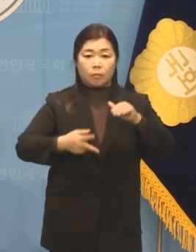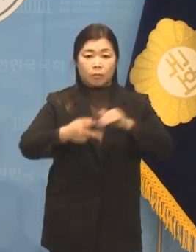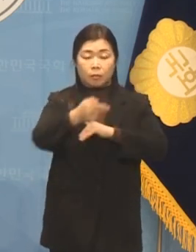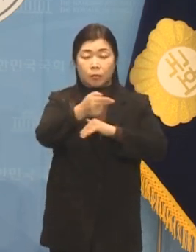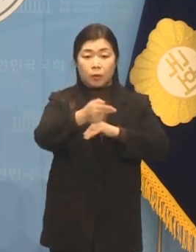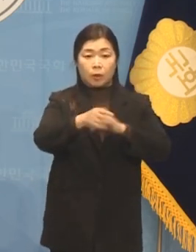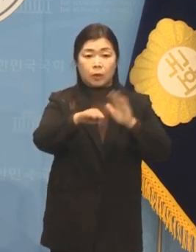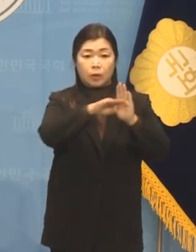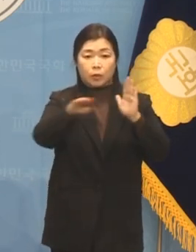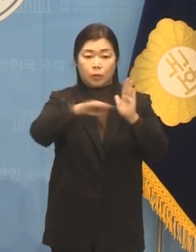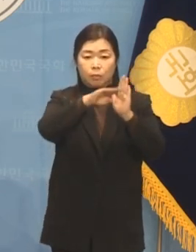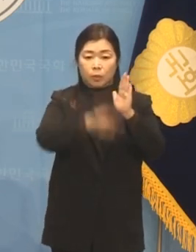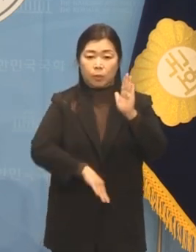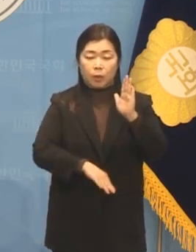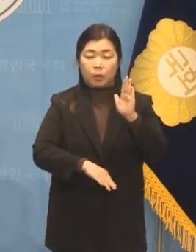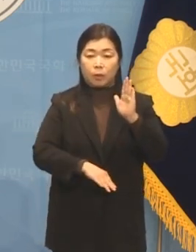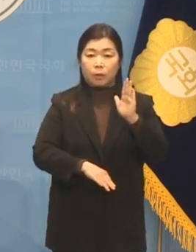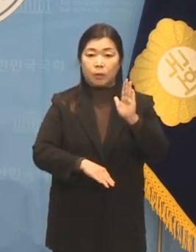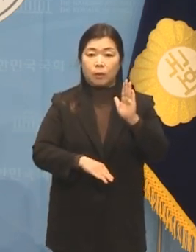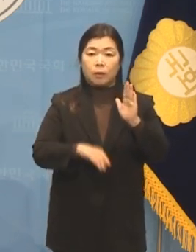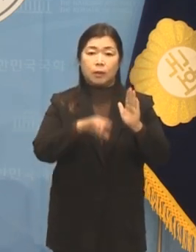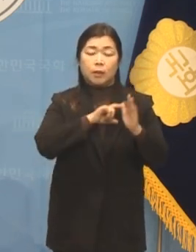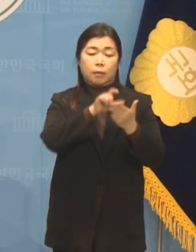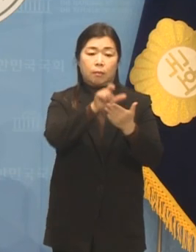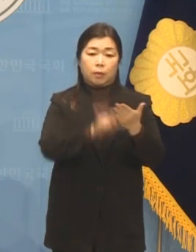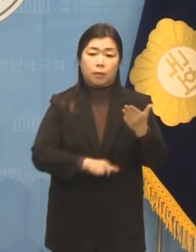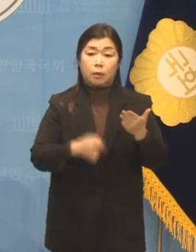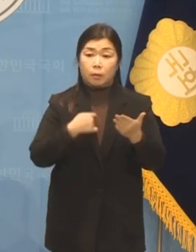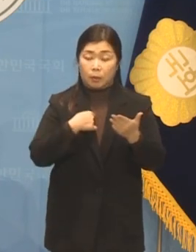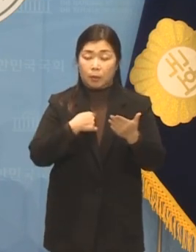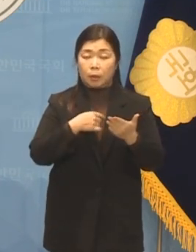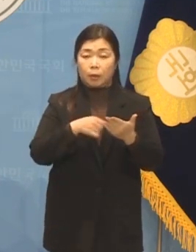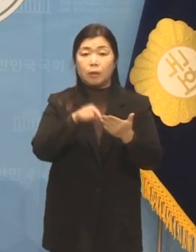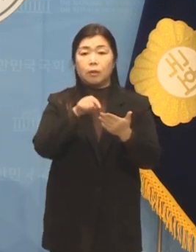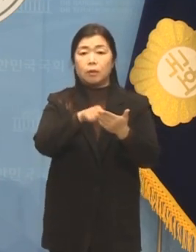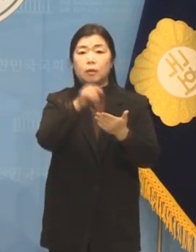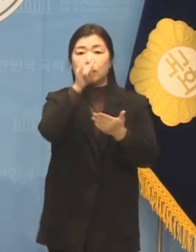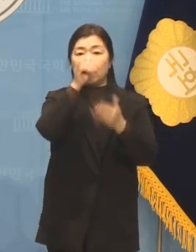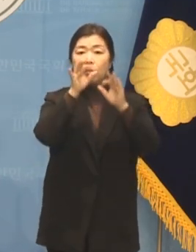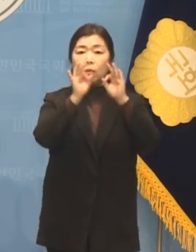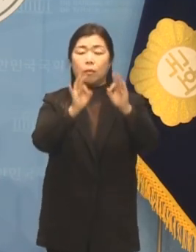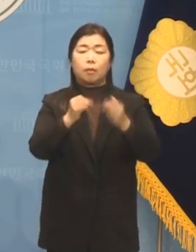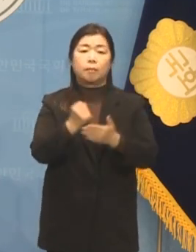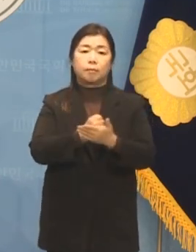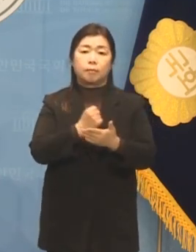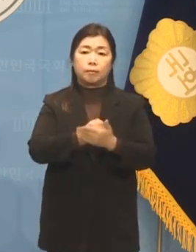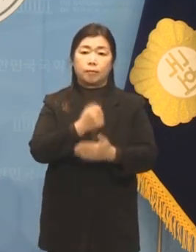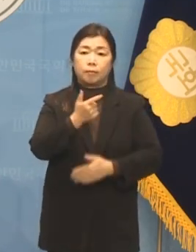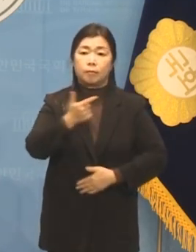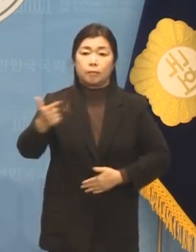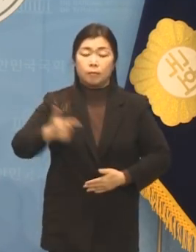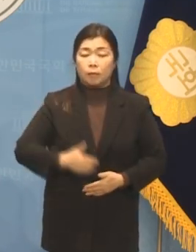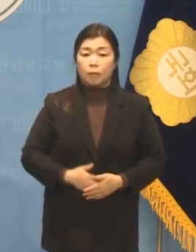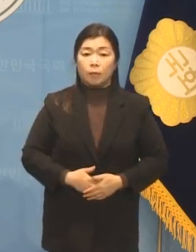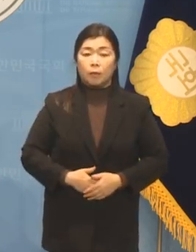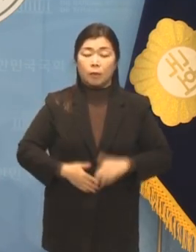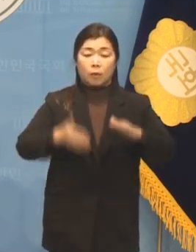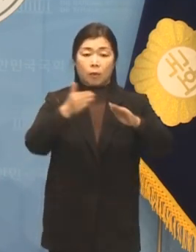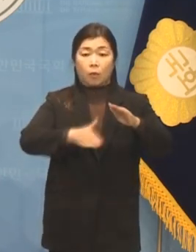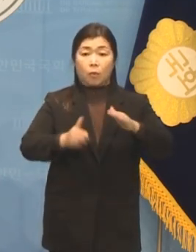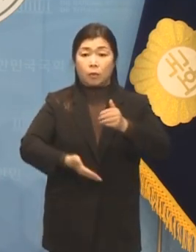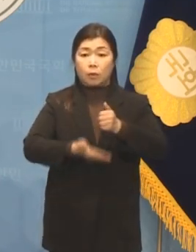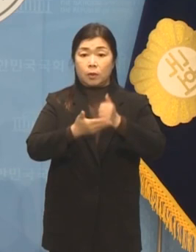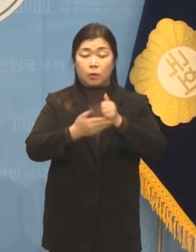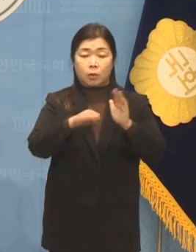포함은 매우 안타깝기 짝이 없었습니다. 컷오프 기준이 제대로